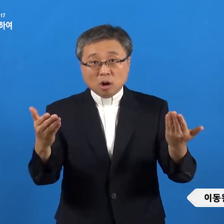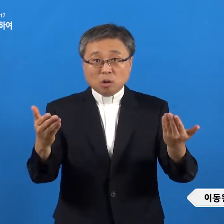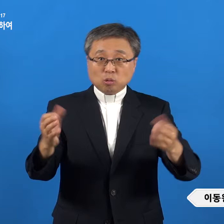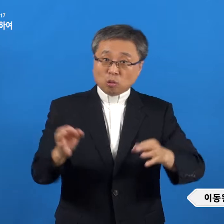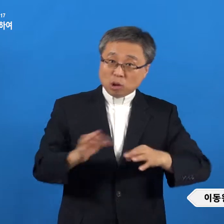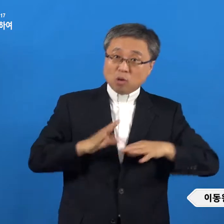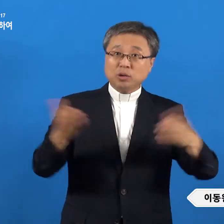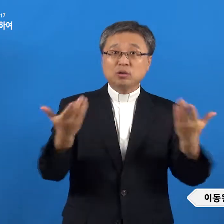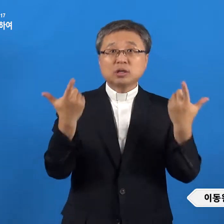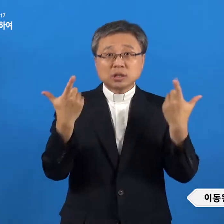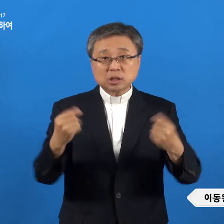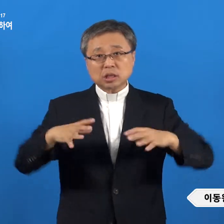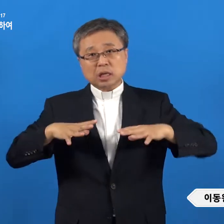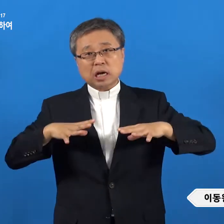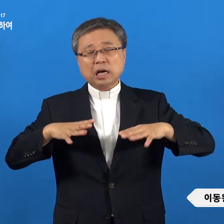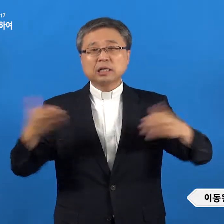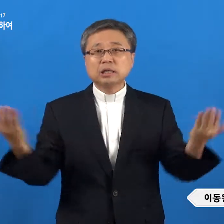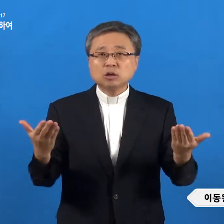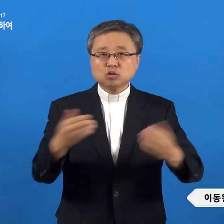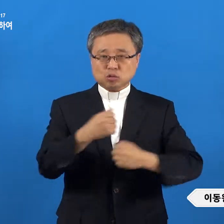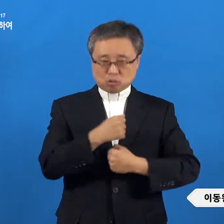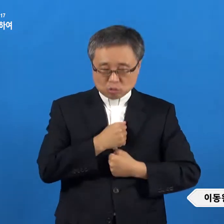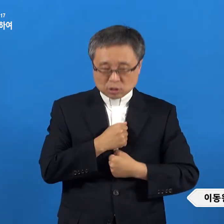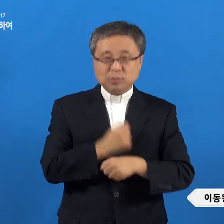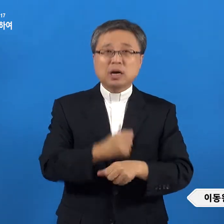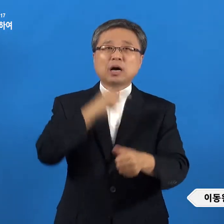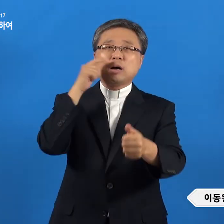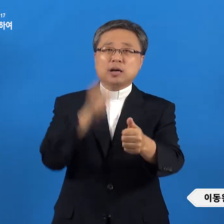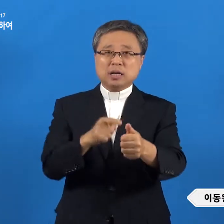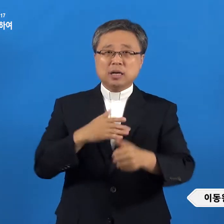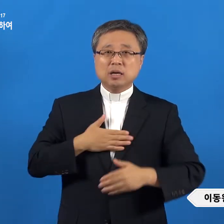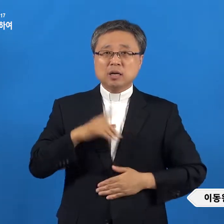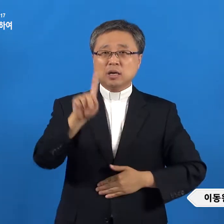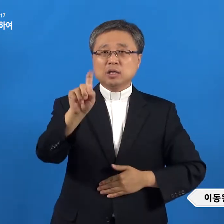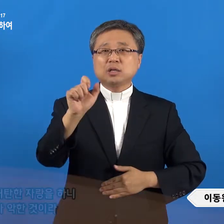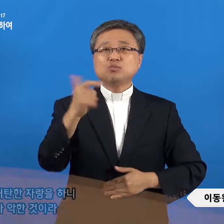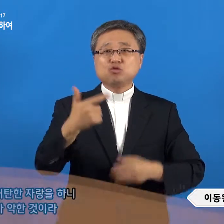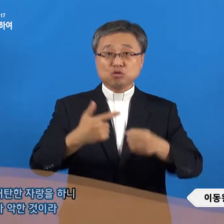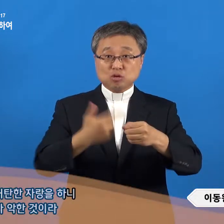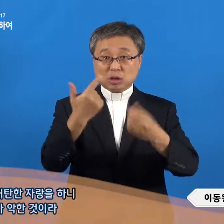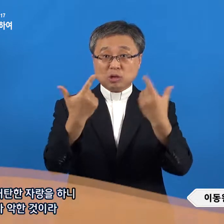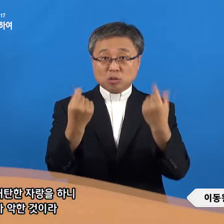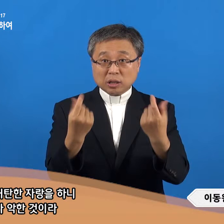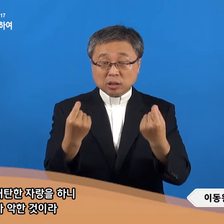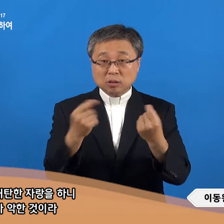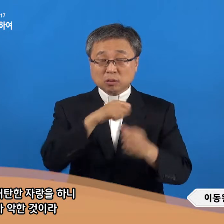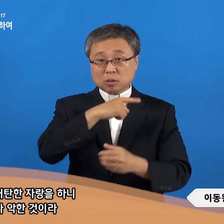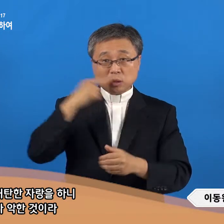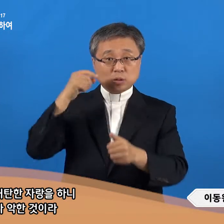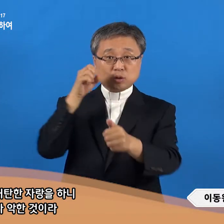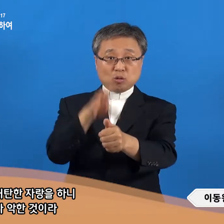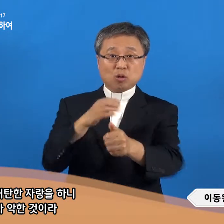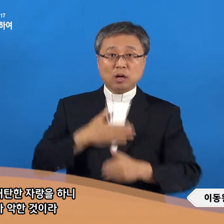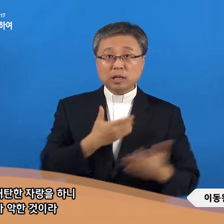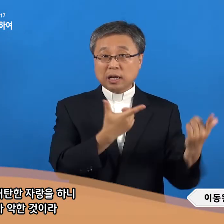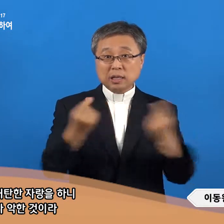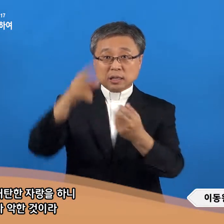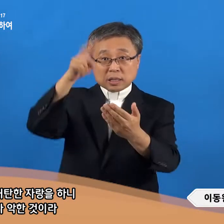것, 바로 그것을 경계하라는 것입니다. 16절의 경고가 그것이 아닙니까? 같이 읽겠습니다.